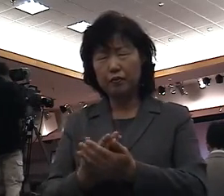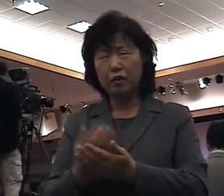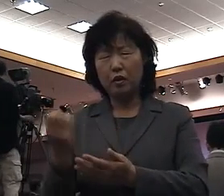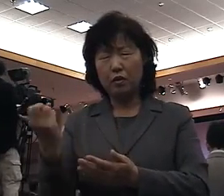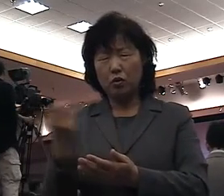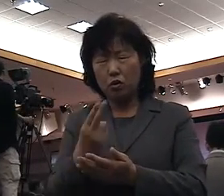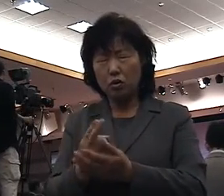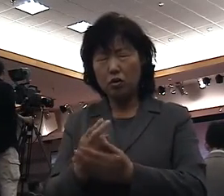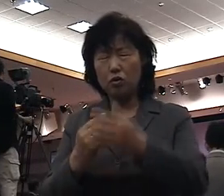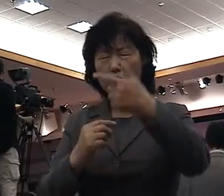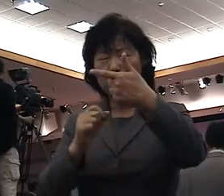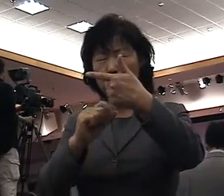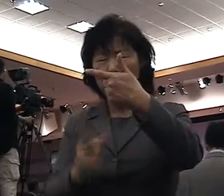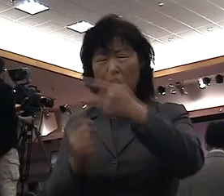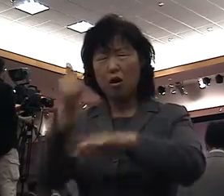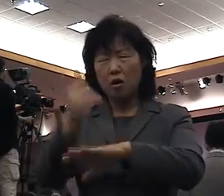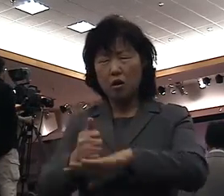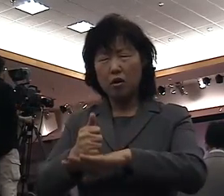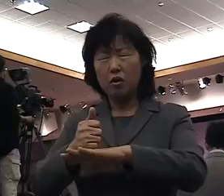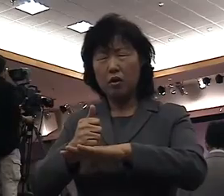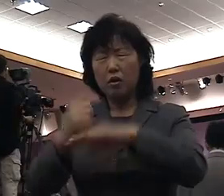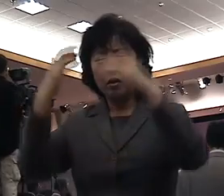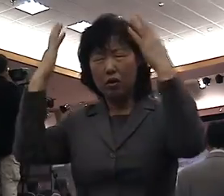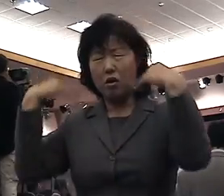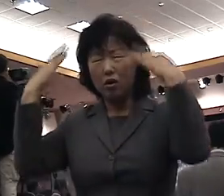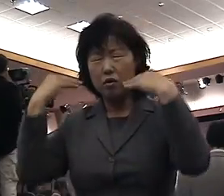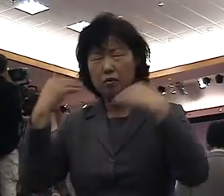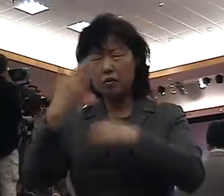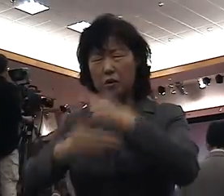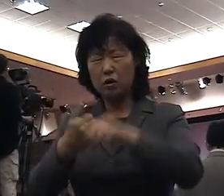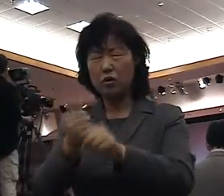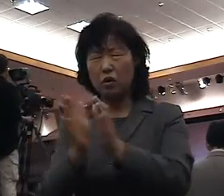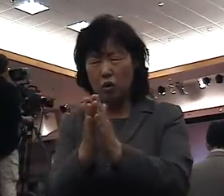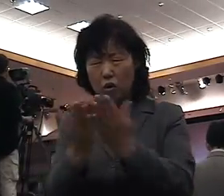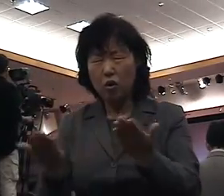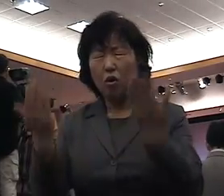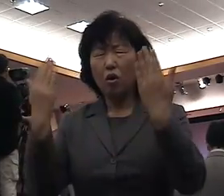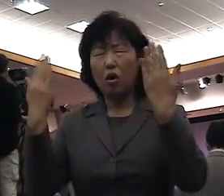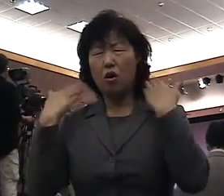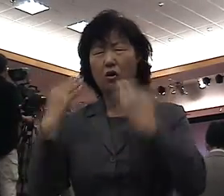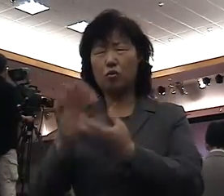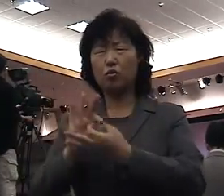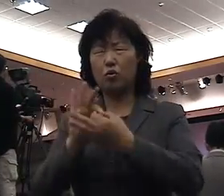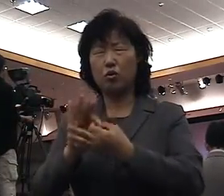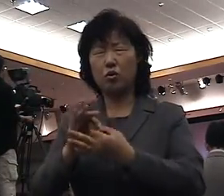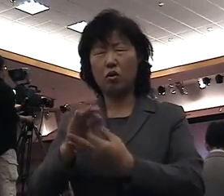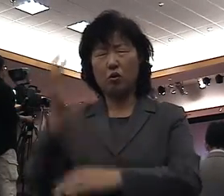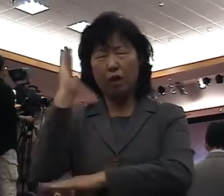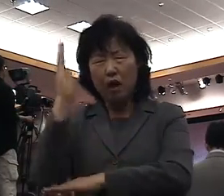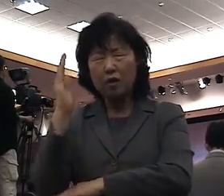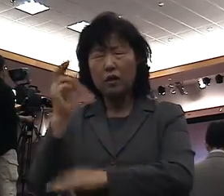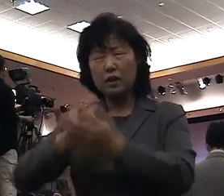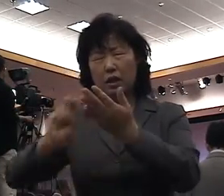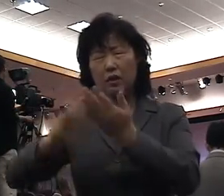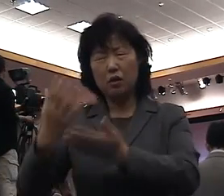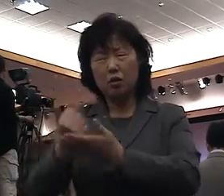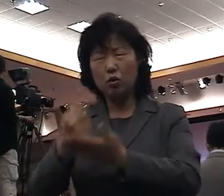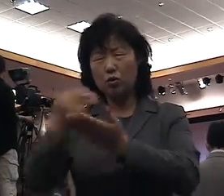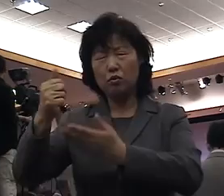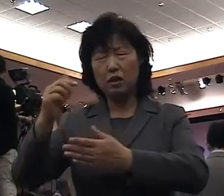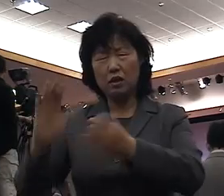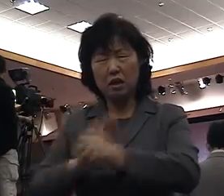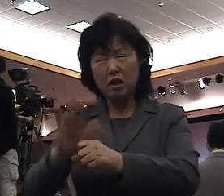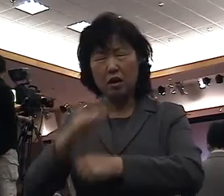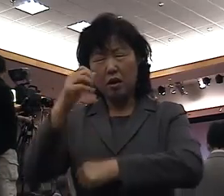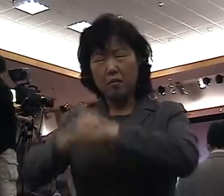또한 6월 말부터 시작되는 여름 성경학기를 통하여 우리들의 자녀들이 말씀과 찬양으로 주님의 사랑을 마음껏